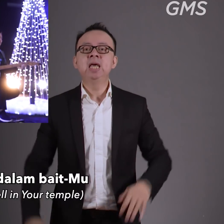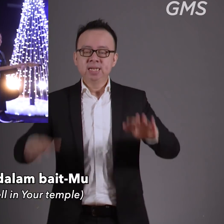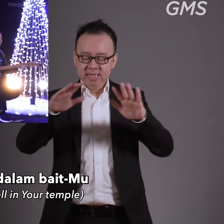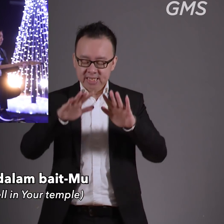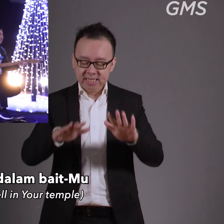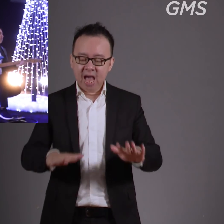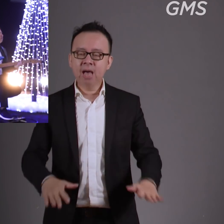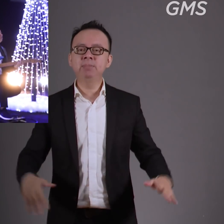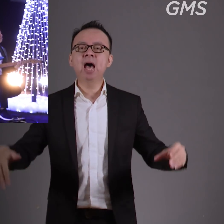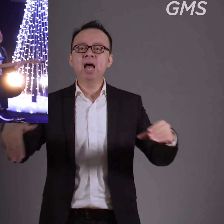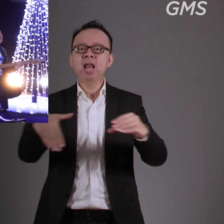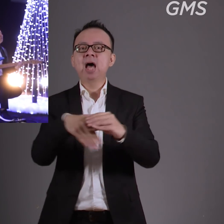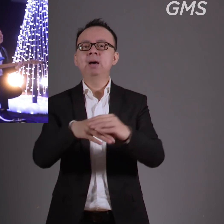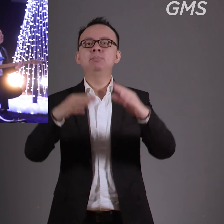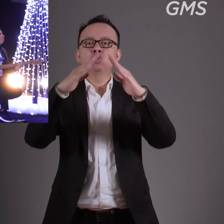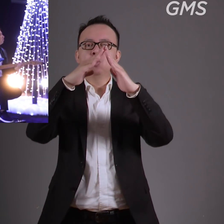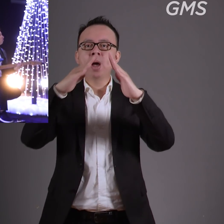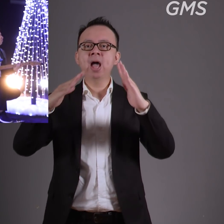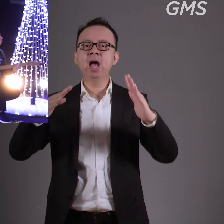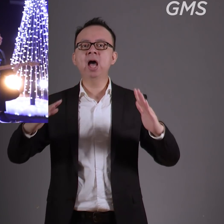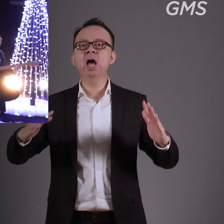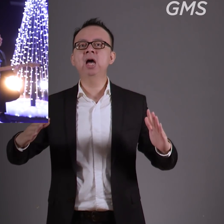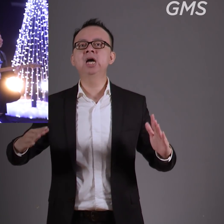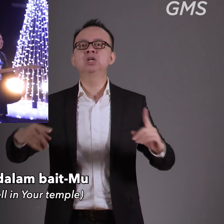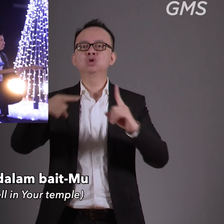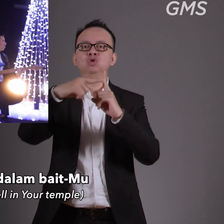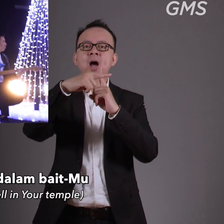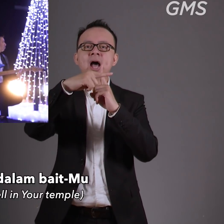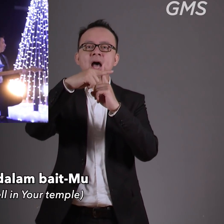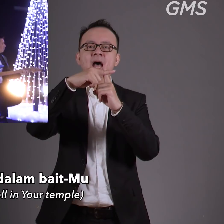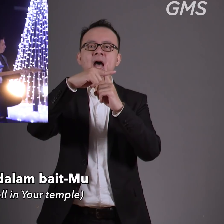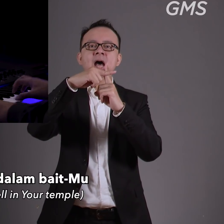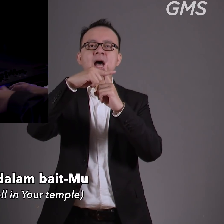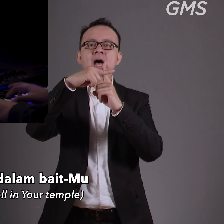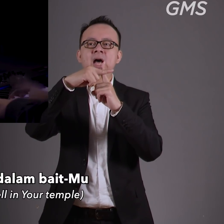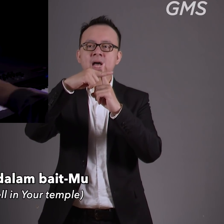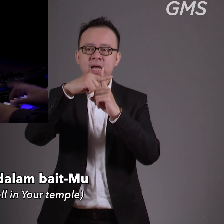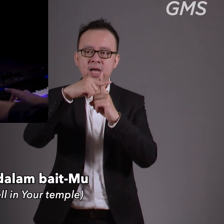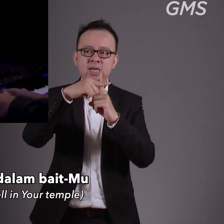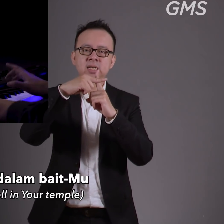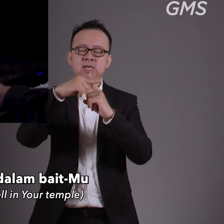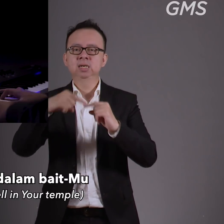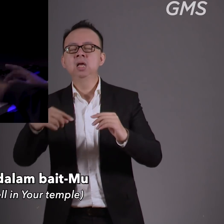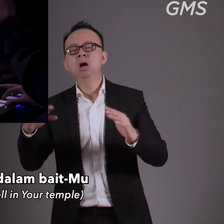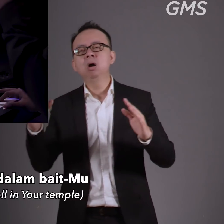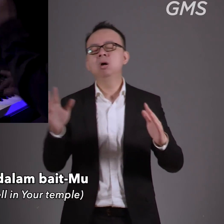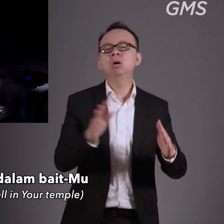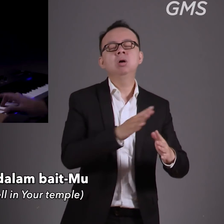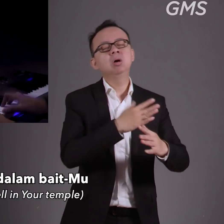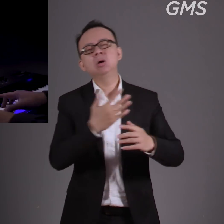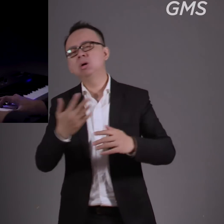Haleluya, diam dalam bait-Mu. Ramaya